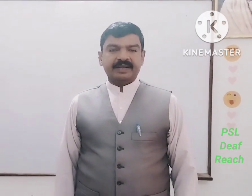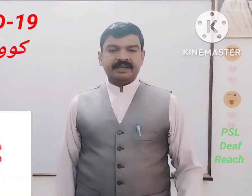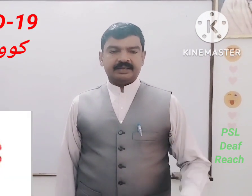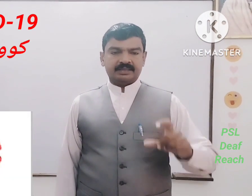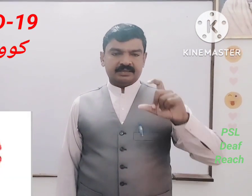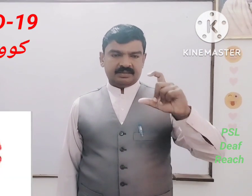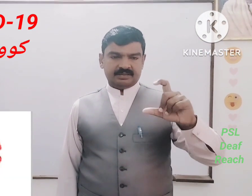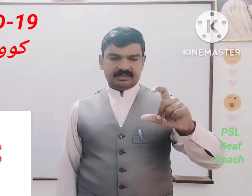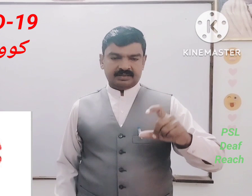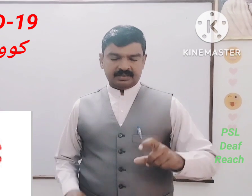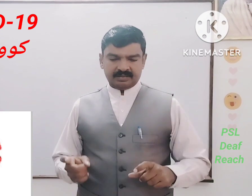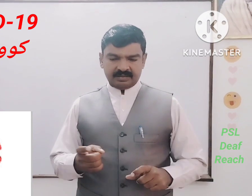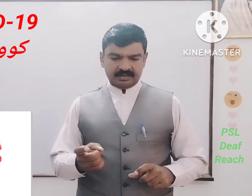COVID-19,